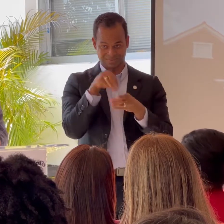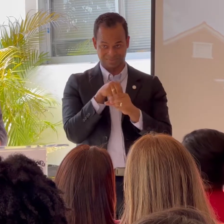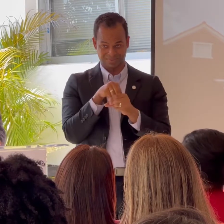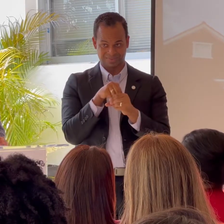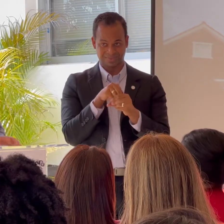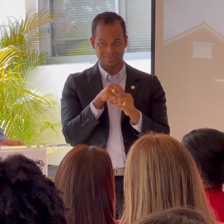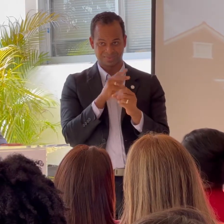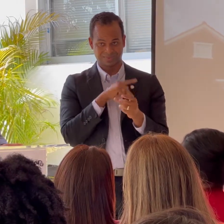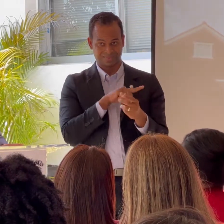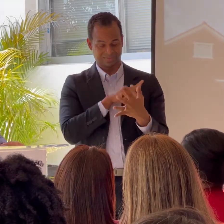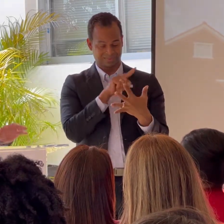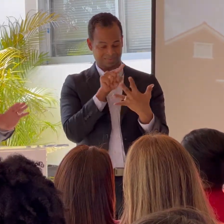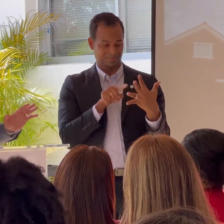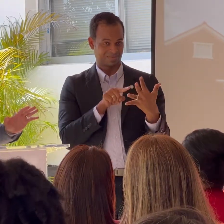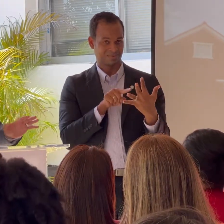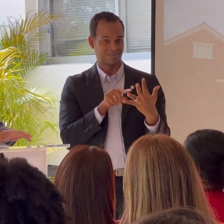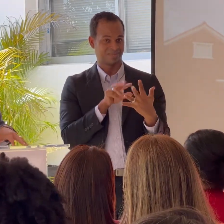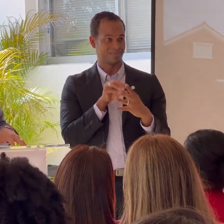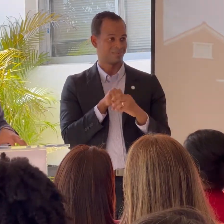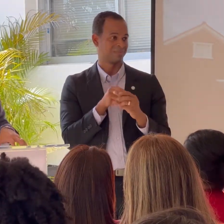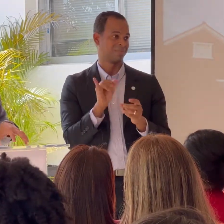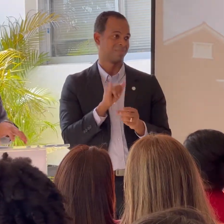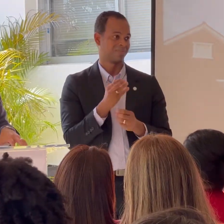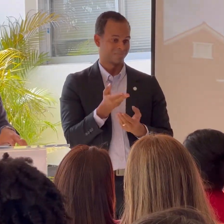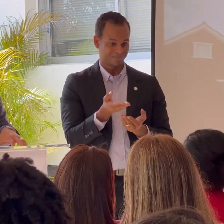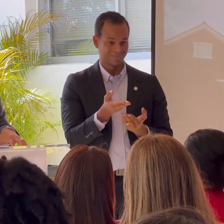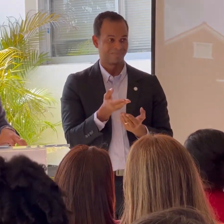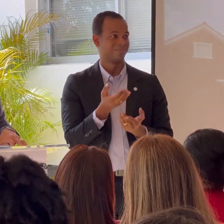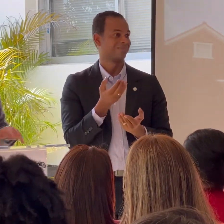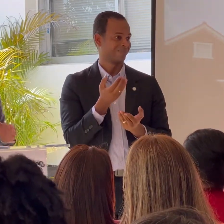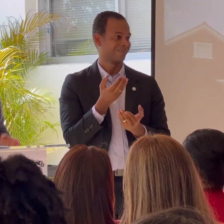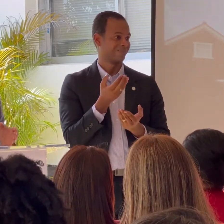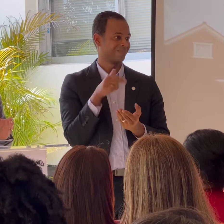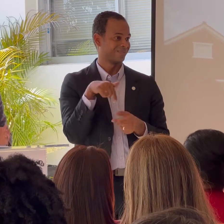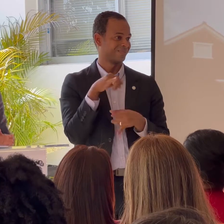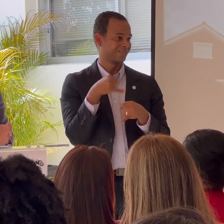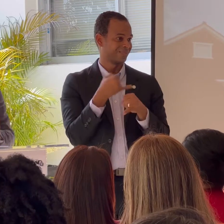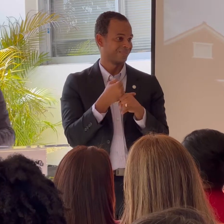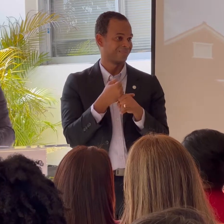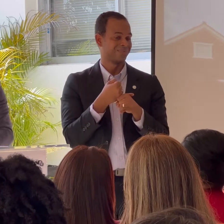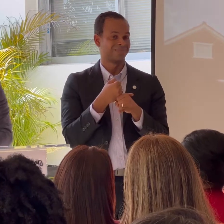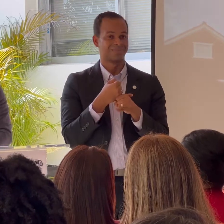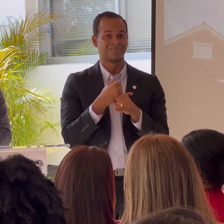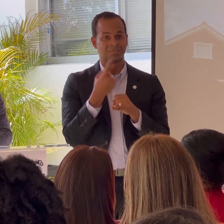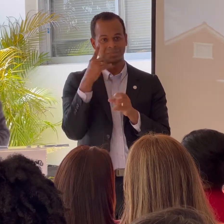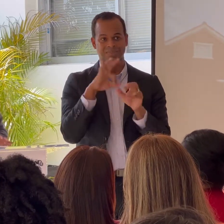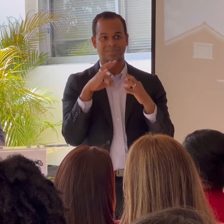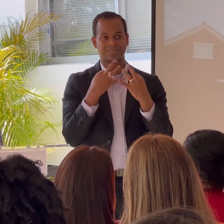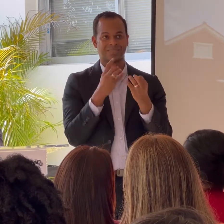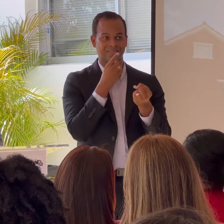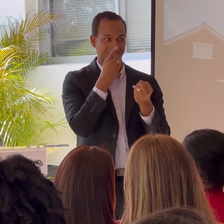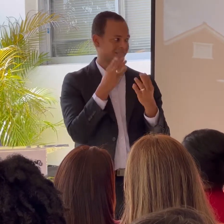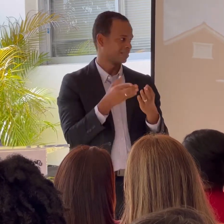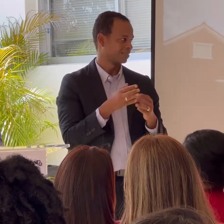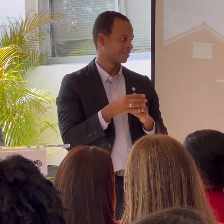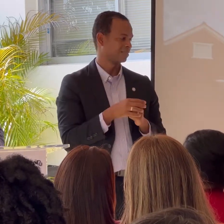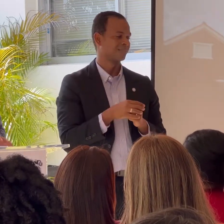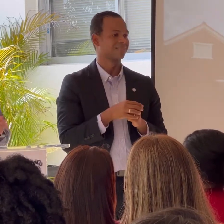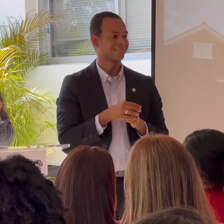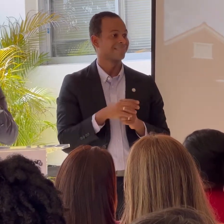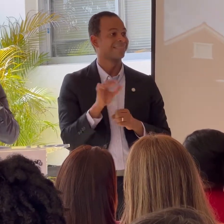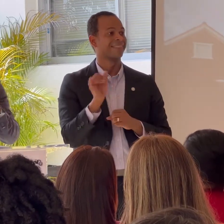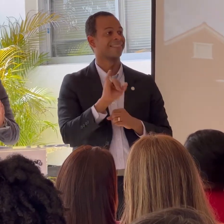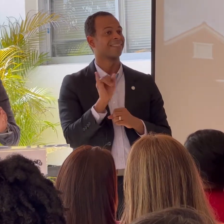cualidades que representa realmente lo que esta institución es y lo que significa para la familia dominicana, como